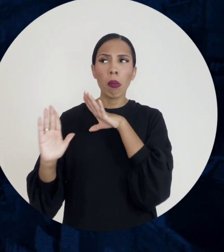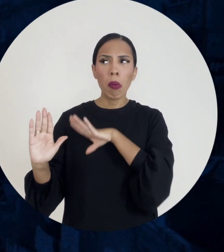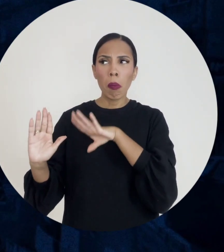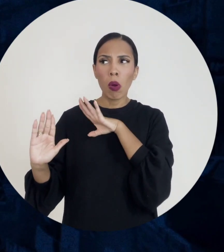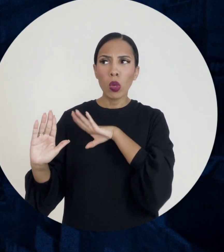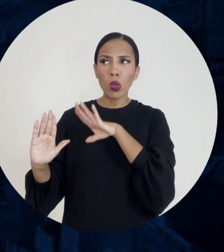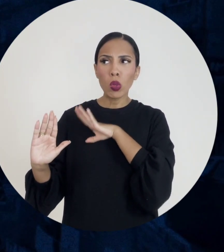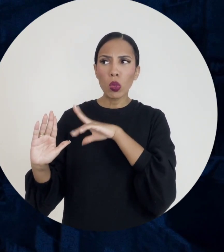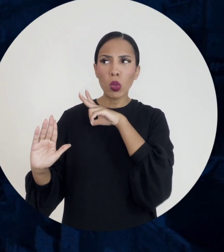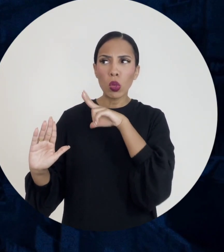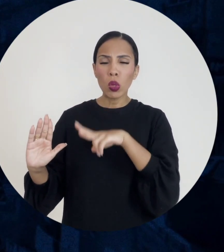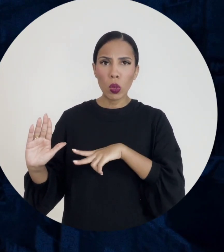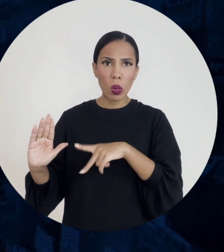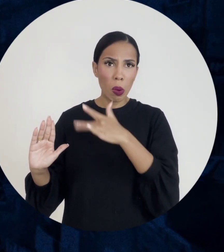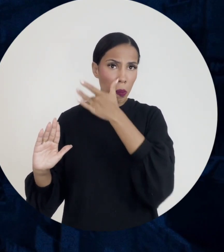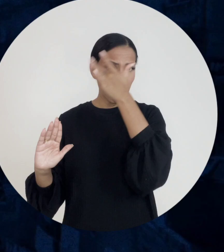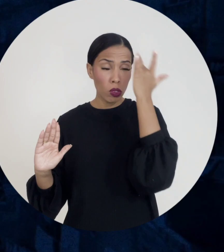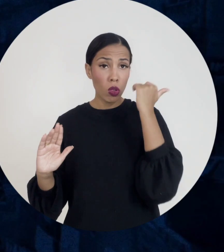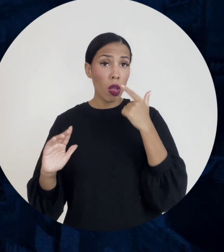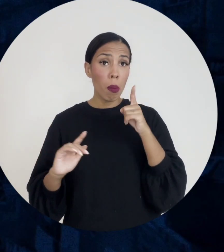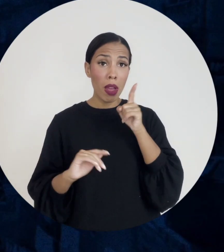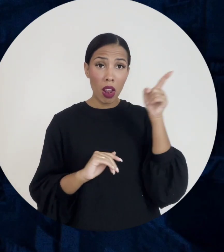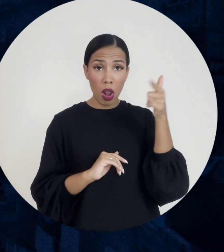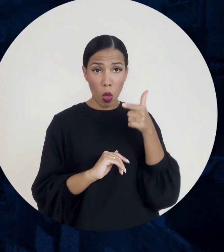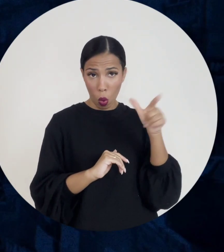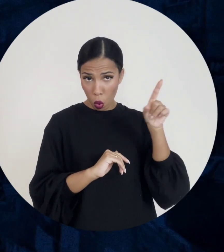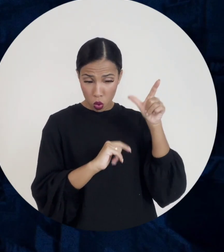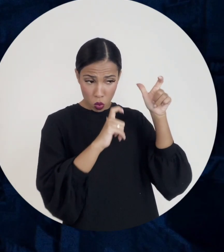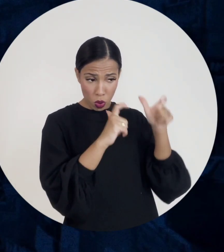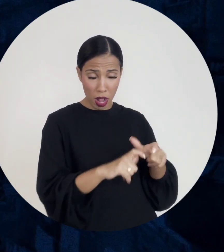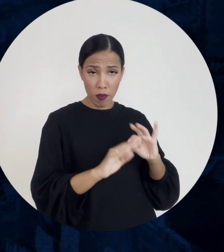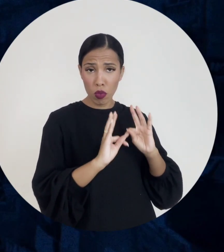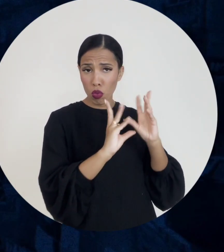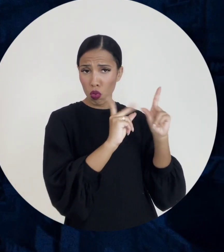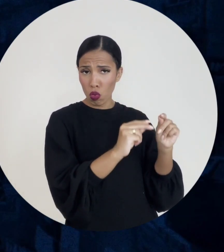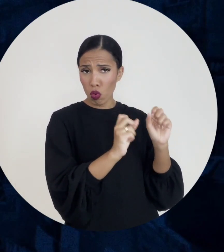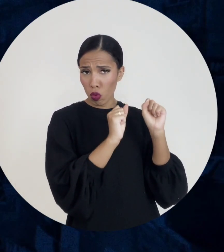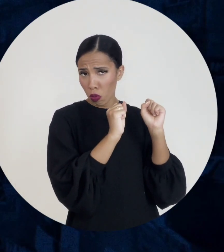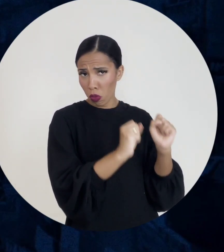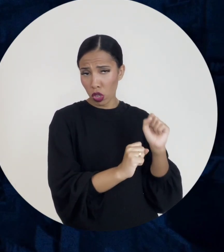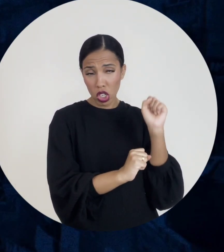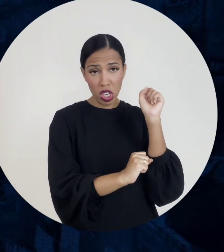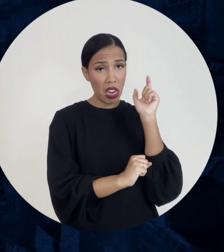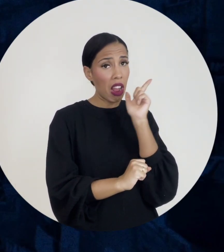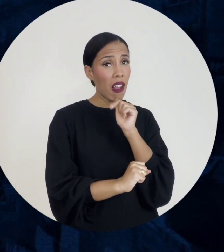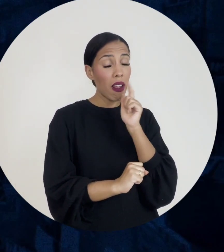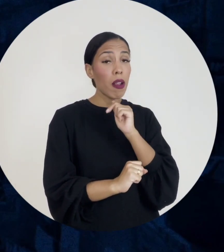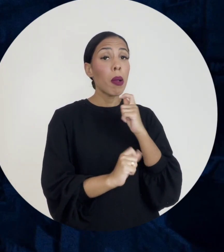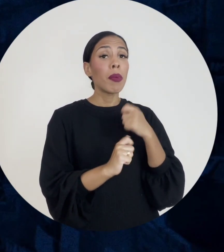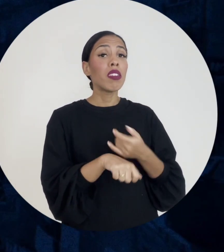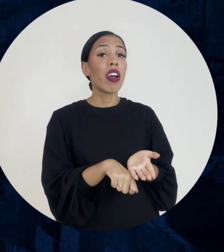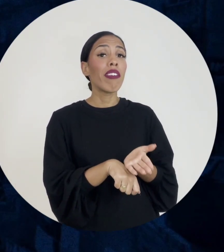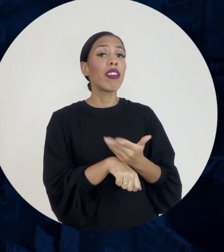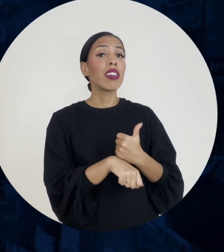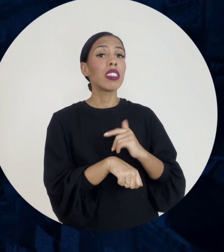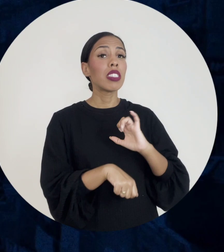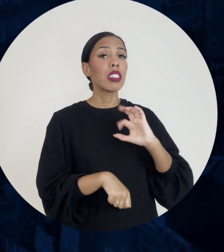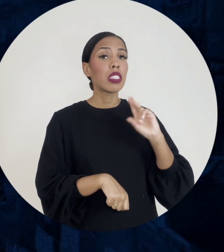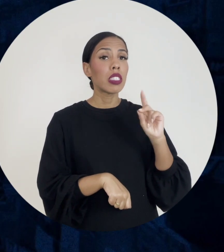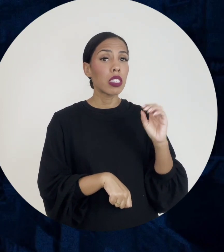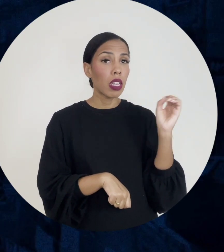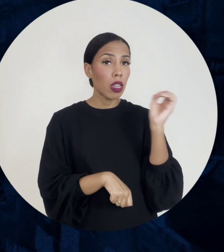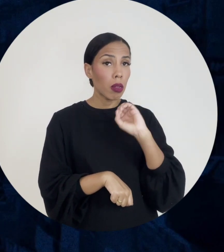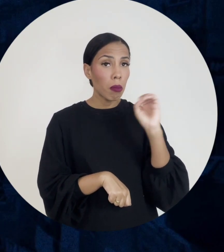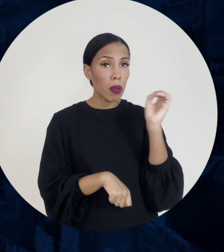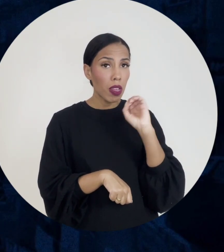Mas tinha que ir cedo, né? Porque imagina, meia-noite com lata na cabeça. Meu pai pegava água aqui na Bica do Santeiro da Rua